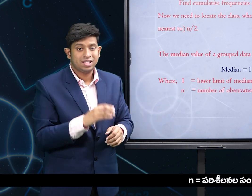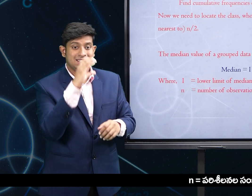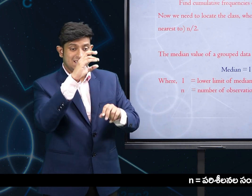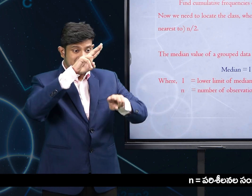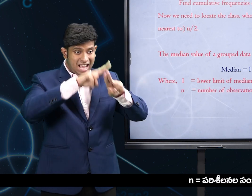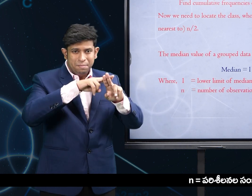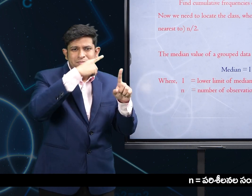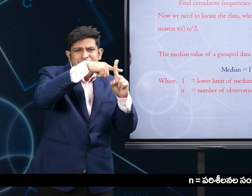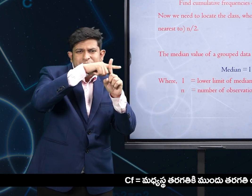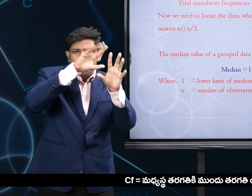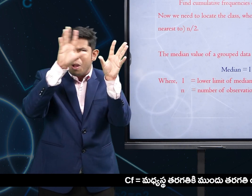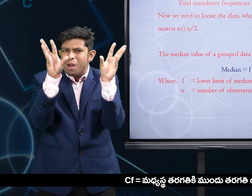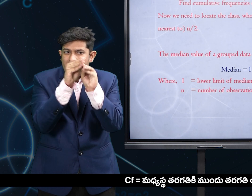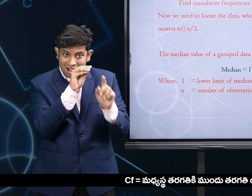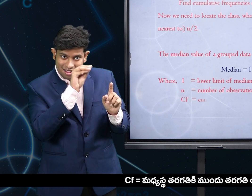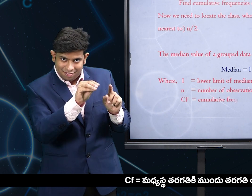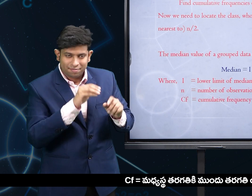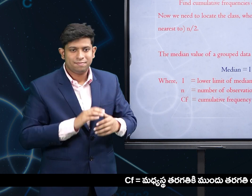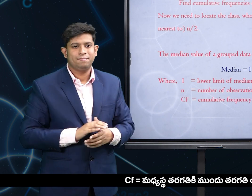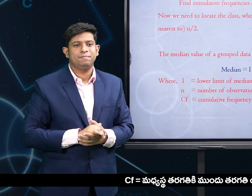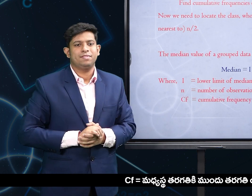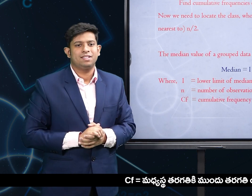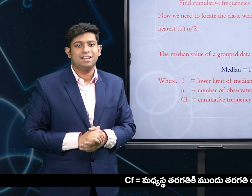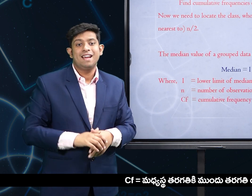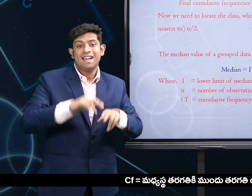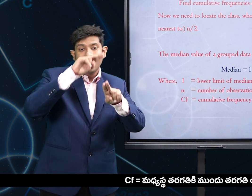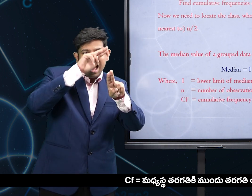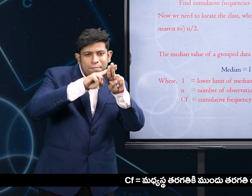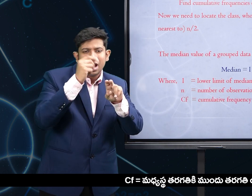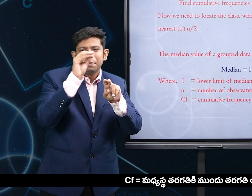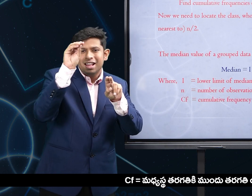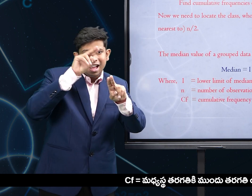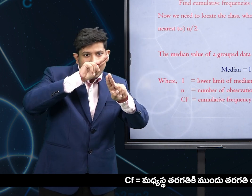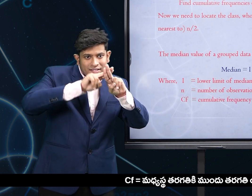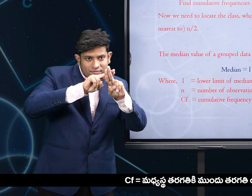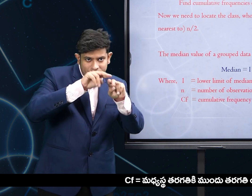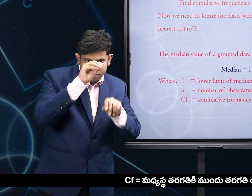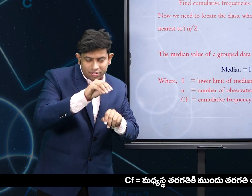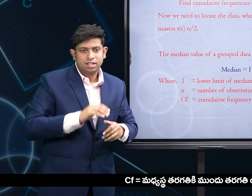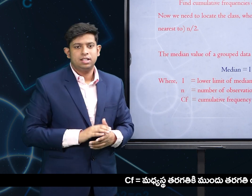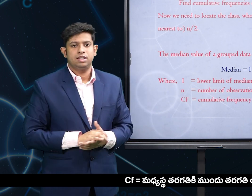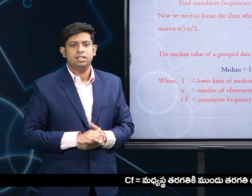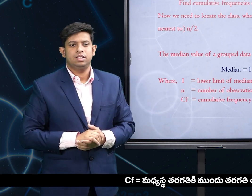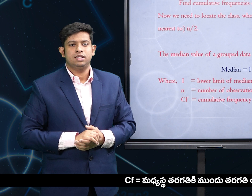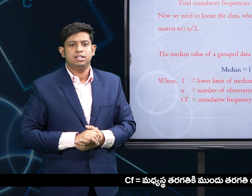పరిశీలనల సంఖ్య, CF మధ్యస్థ తరగతికి ముందు తరగతి యొక్క సంచిత